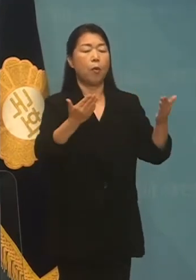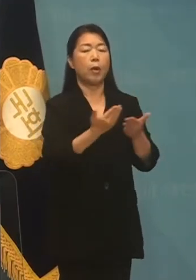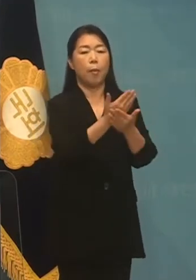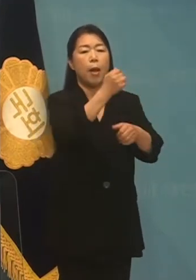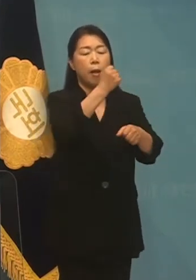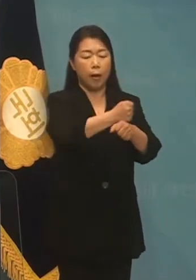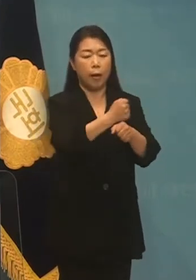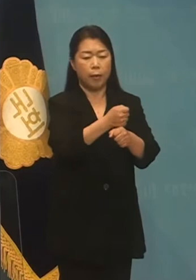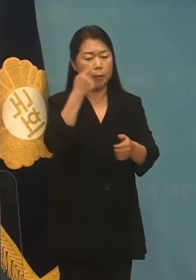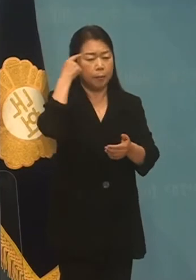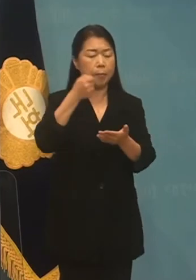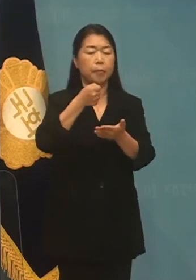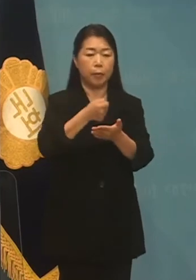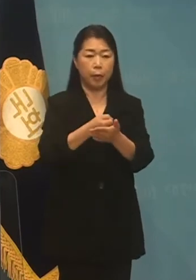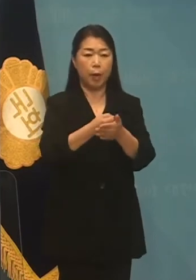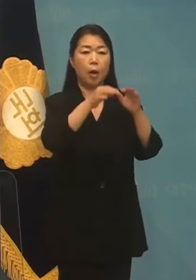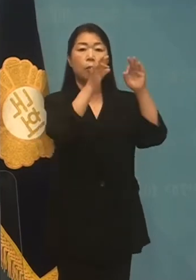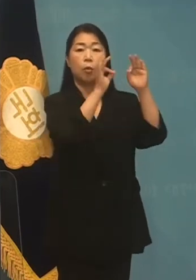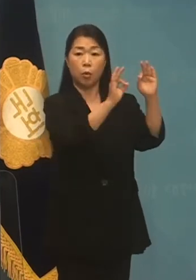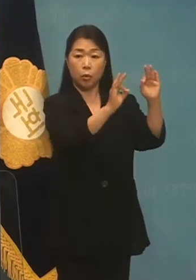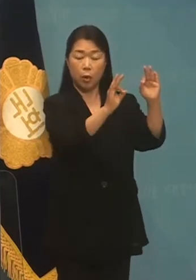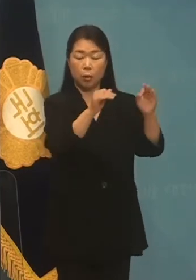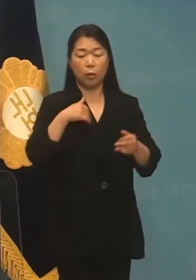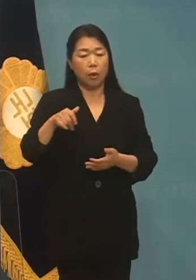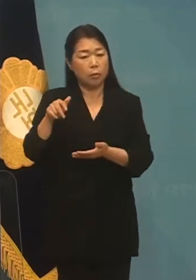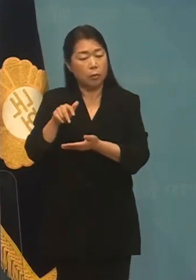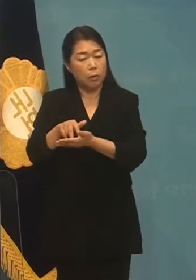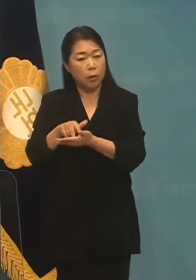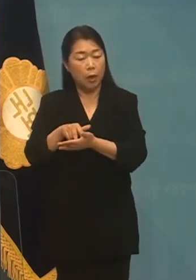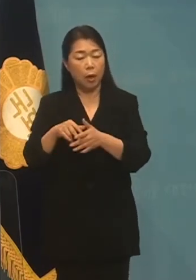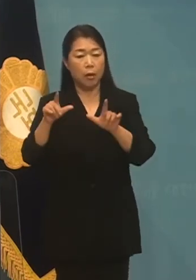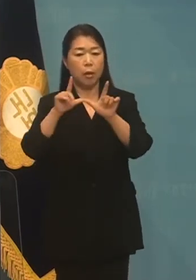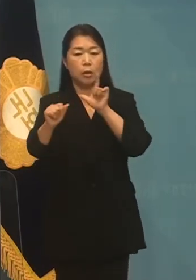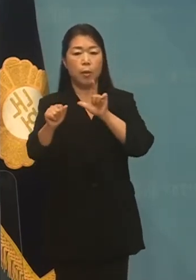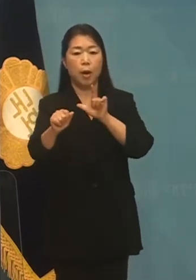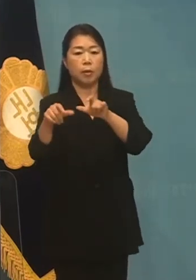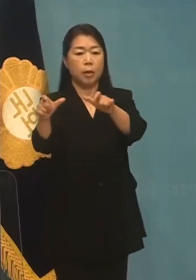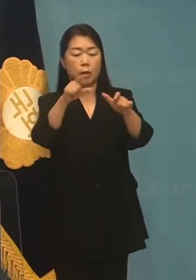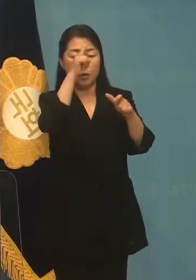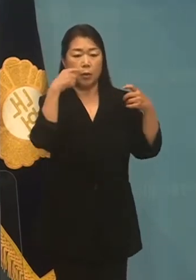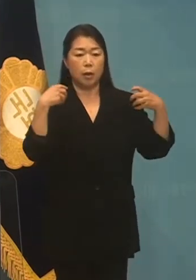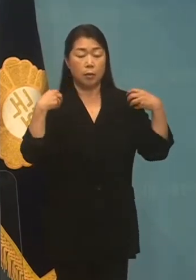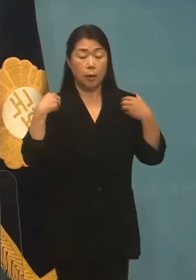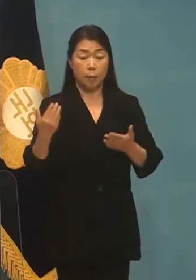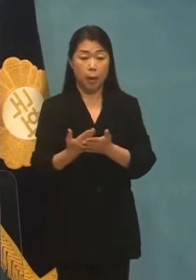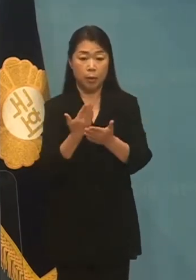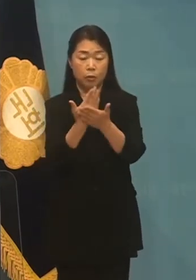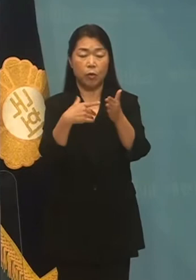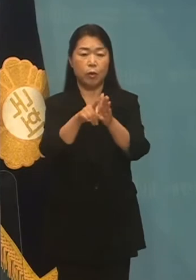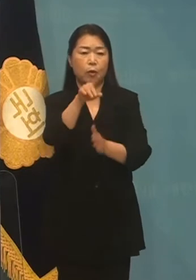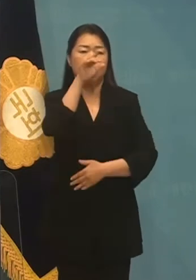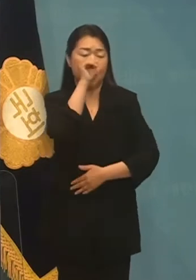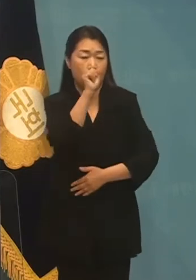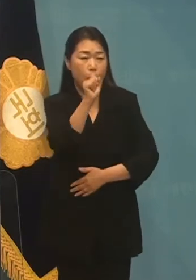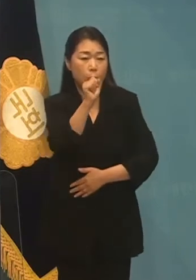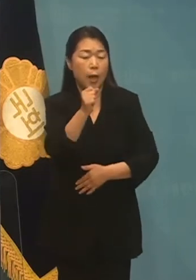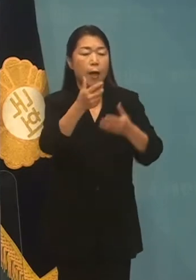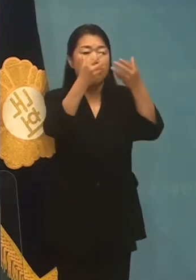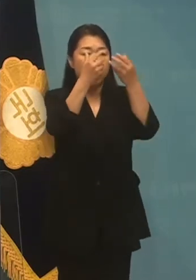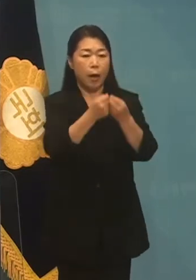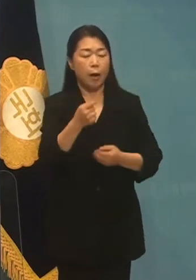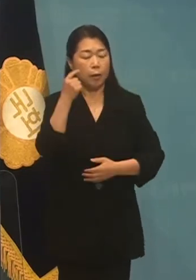공공개발로 되돌리는 것을 보면서 저는 지방자치 발전을 위한 좋은